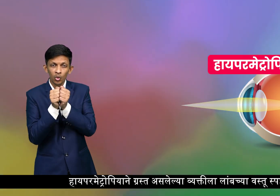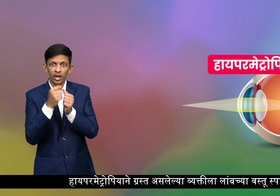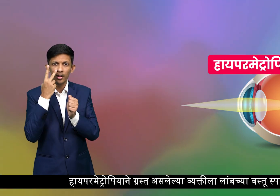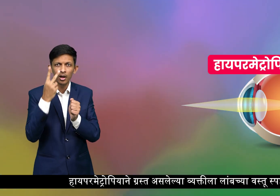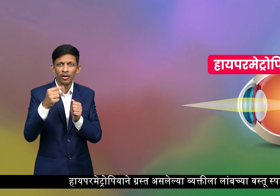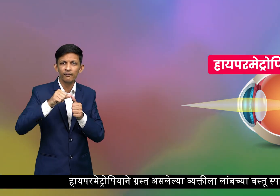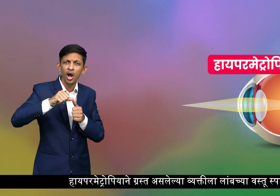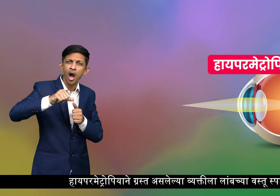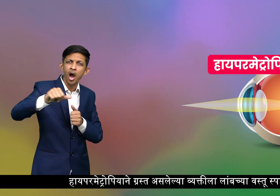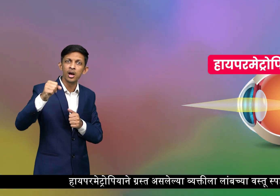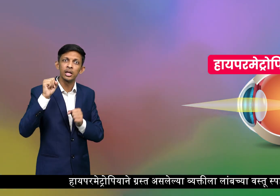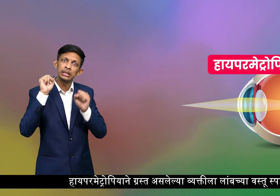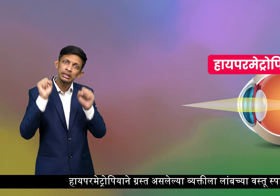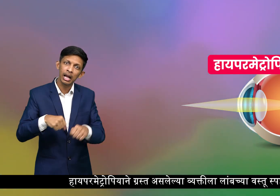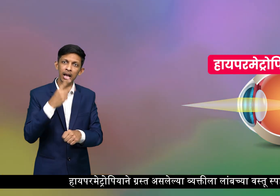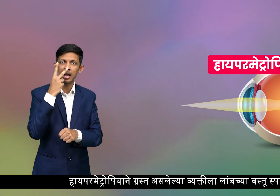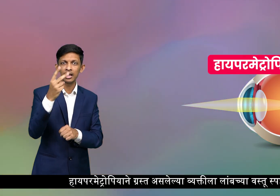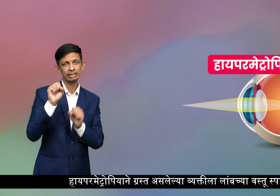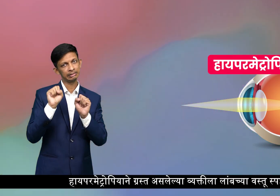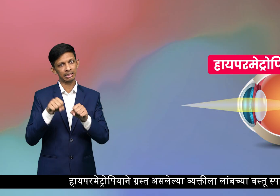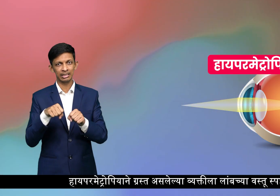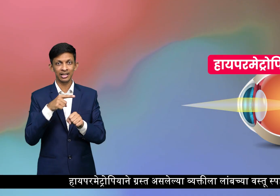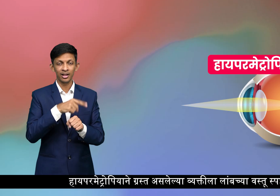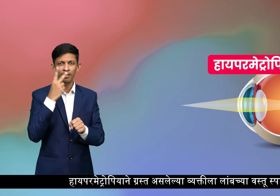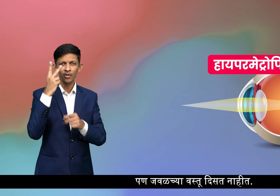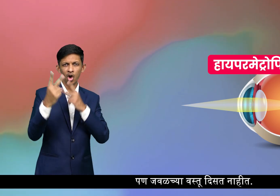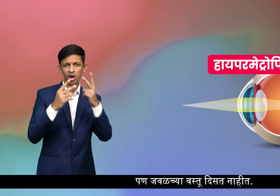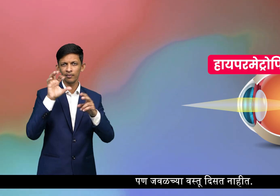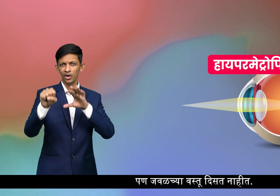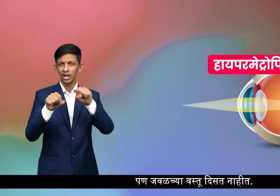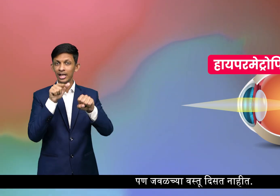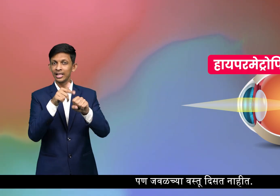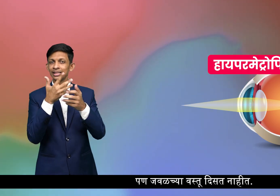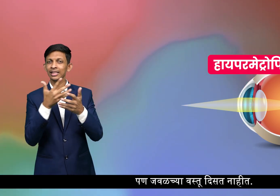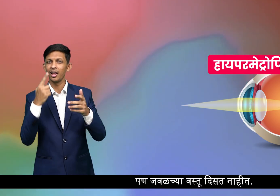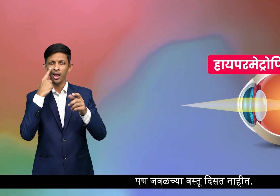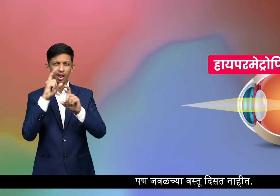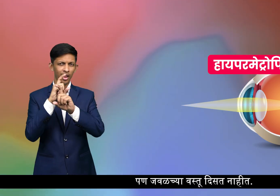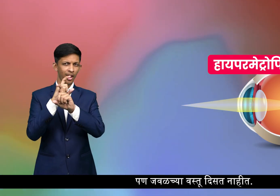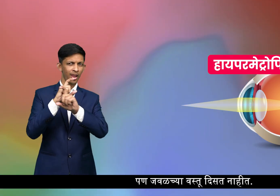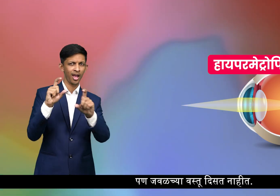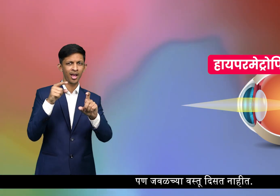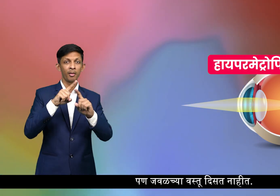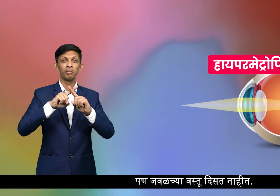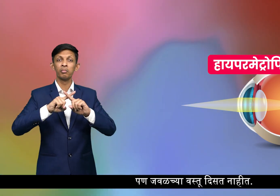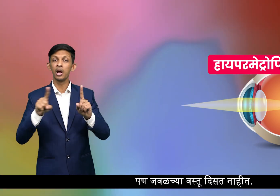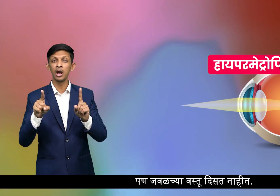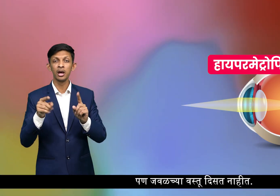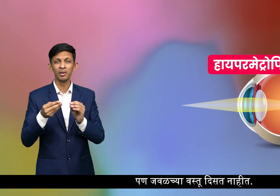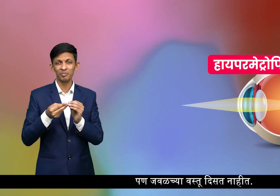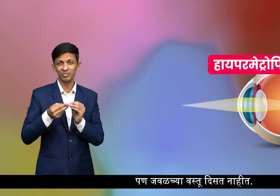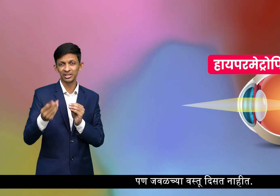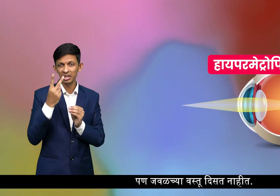हायपरमेट्रोपियाने ग्रस्त असलेल्या व्यक्तीला लांबच्या वस्तू स्पष्ट दिसतात, पण जवळच्या वस्तू दिसत नाहीत.